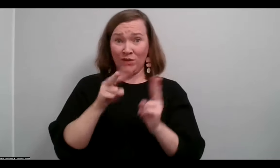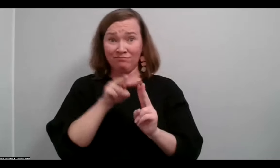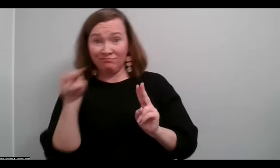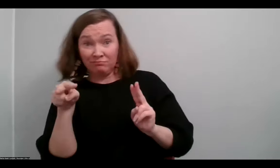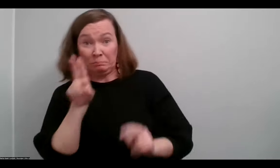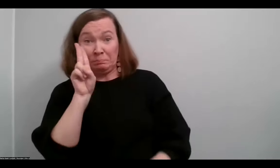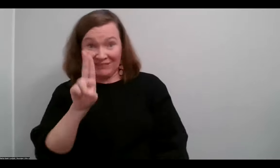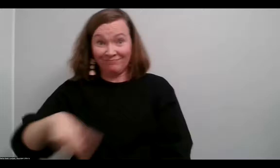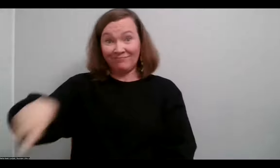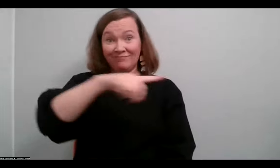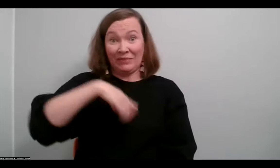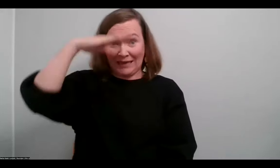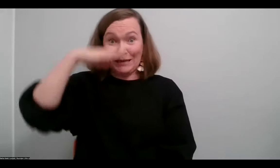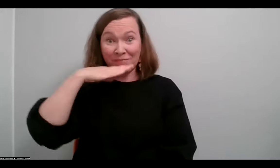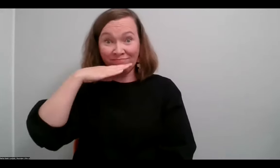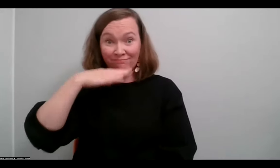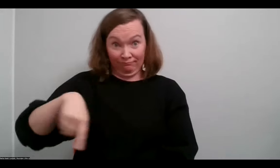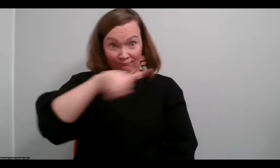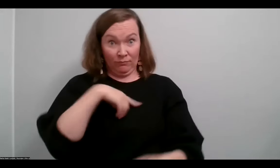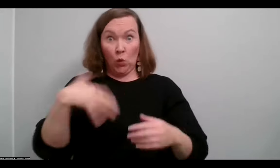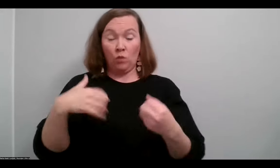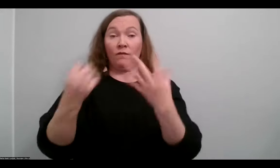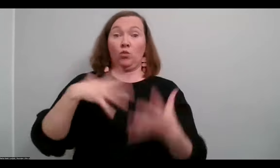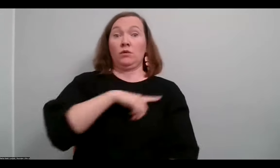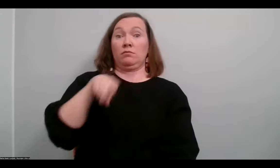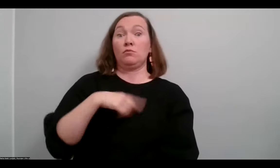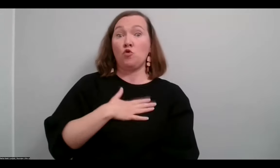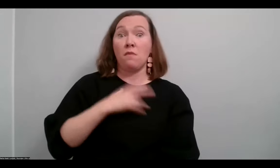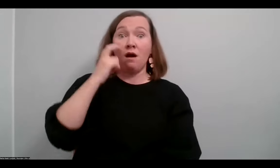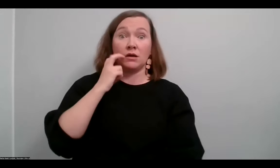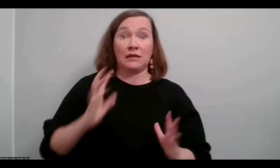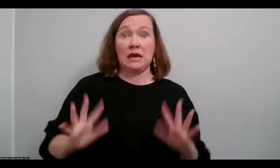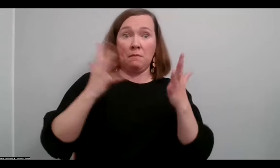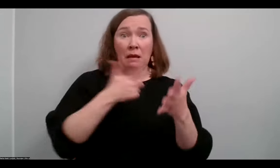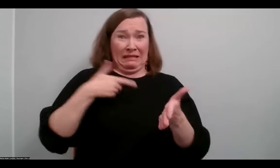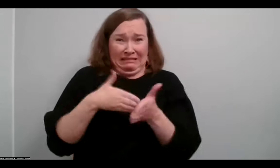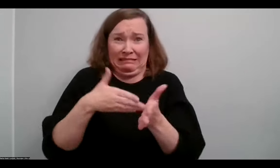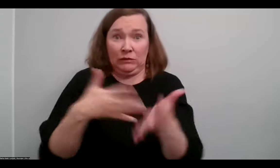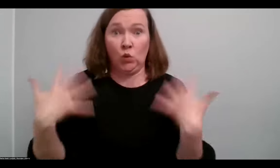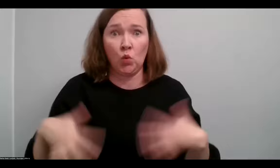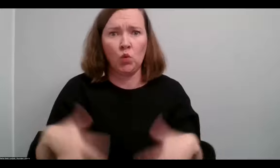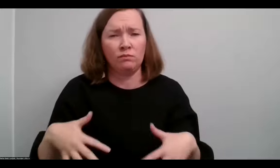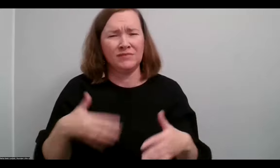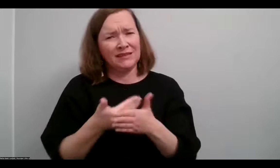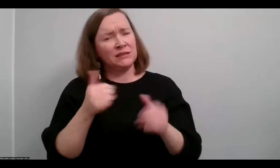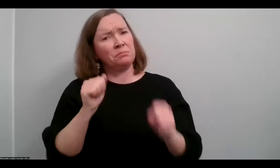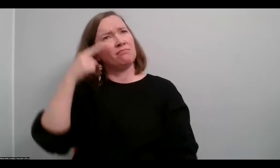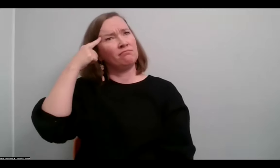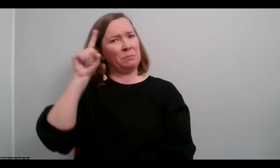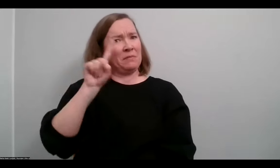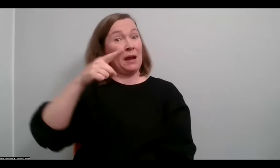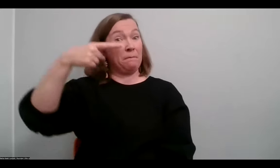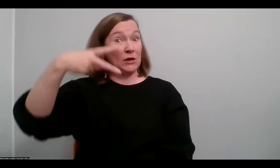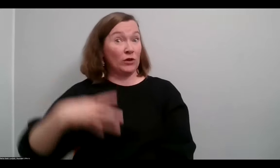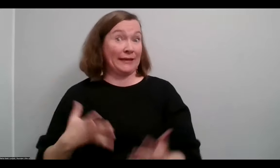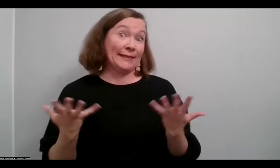muistaa, että me olemme myös ihmisiä, meidät täytyy muistaa, että nämä asiat todella vaikuttavat